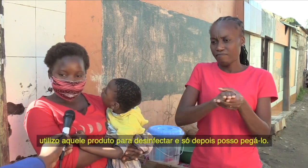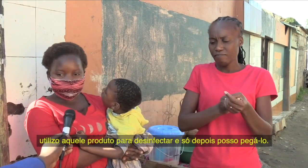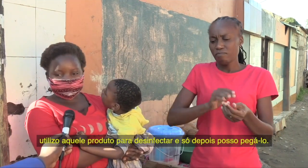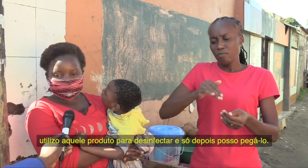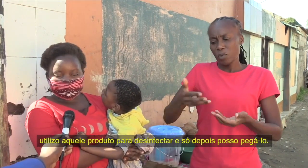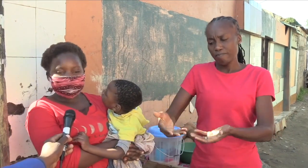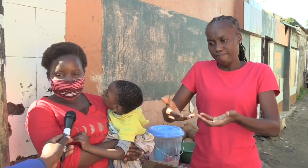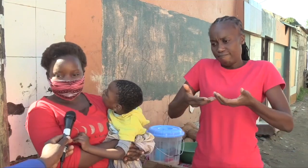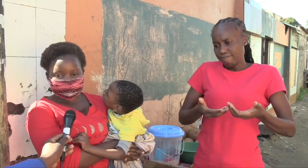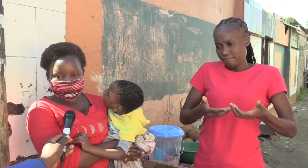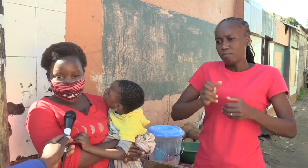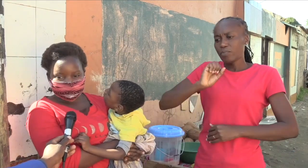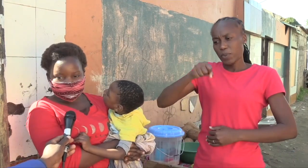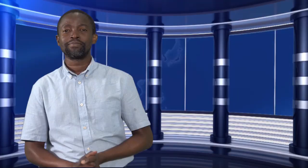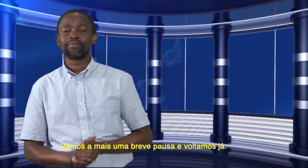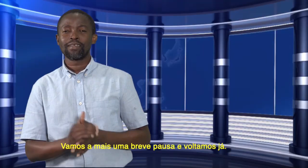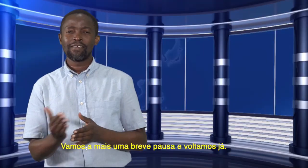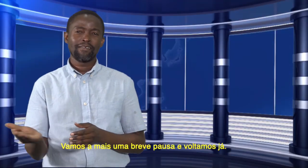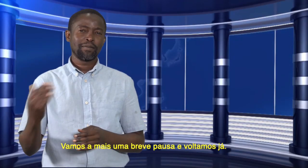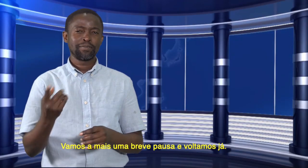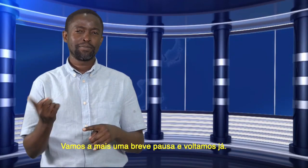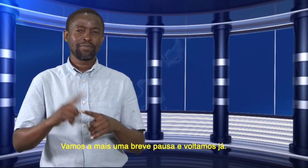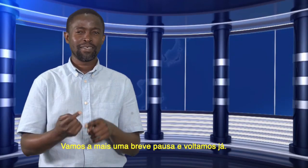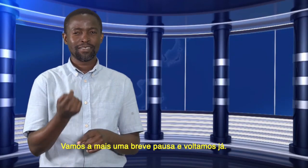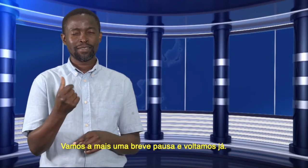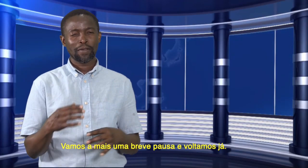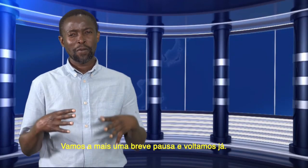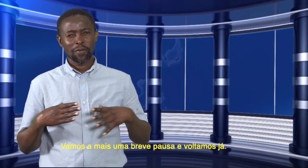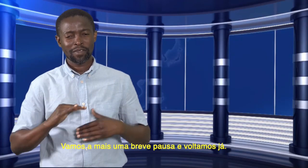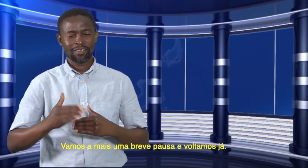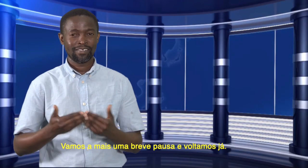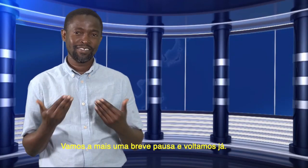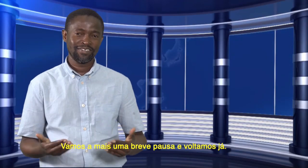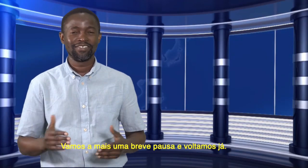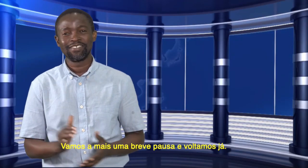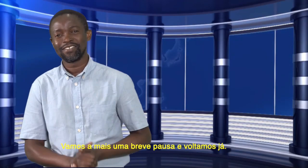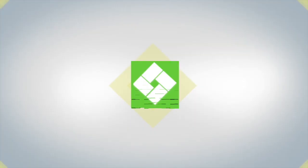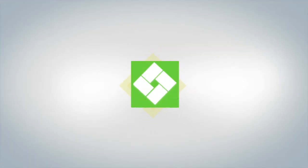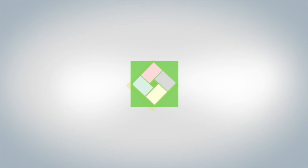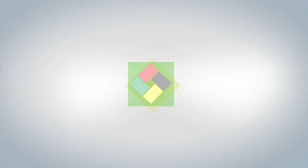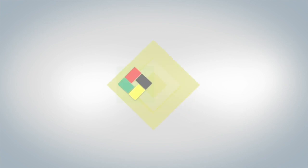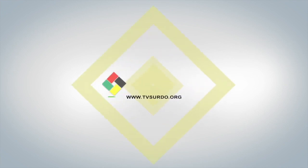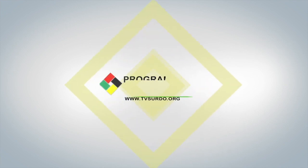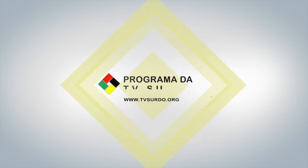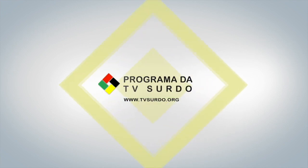de pegar assim vamos a mais uma breve pausa e voltamos já